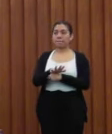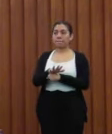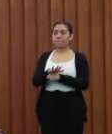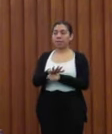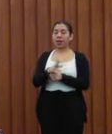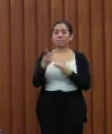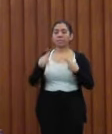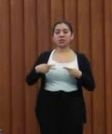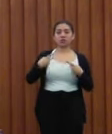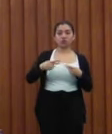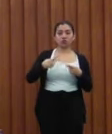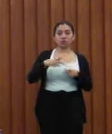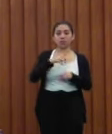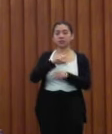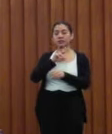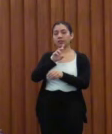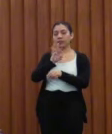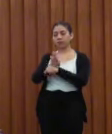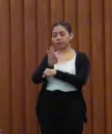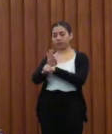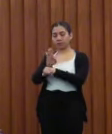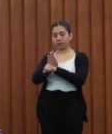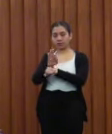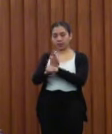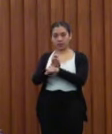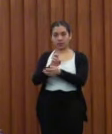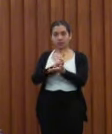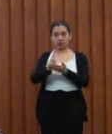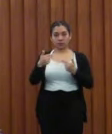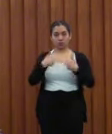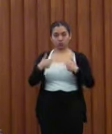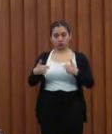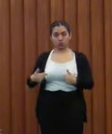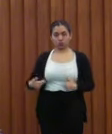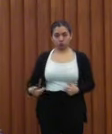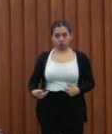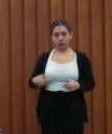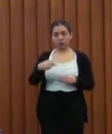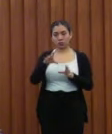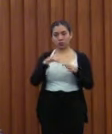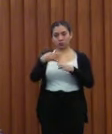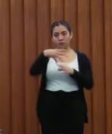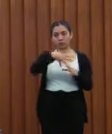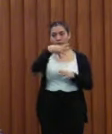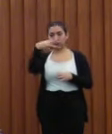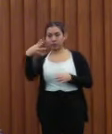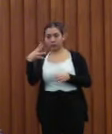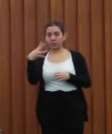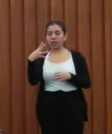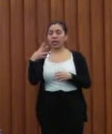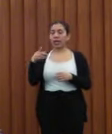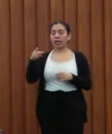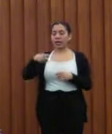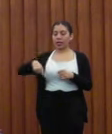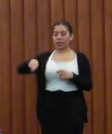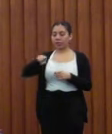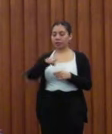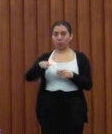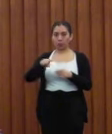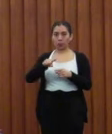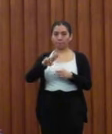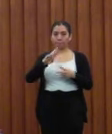LGBT esté alto. 24 defensores de derechos humanos LGBT fueron asesinados durante el sexenio pasado,